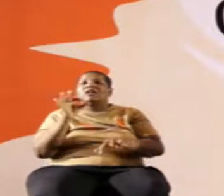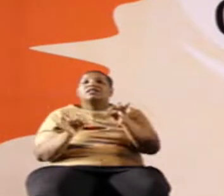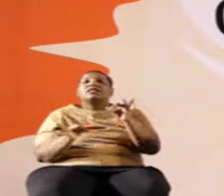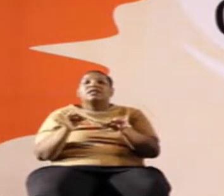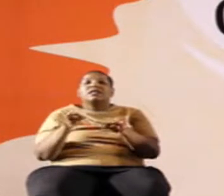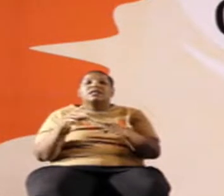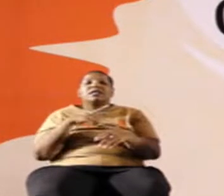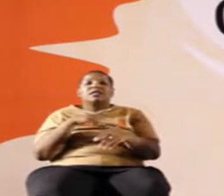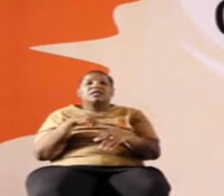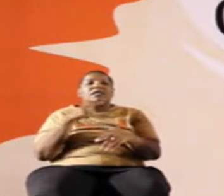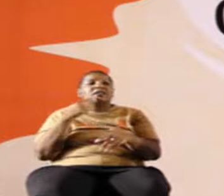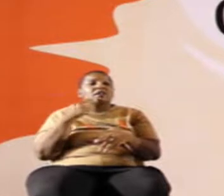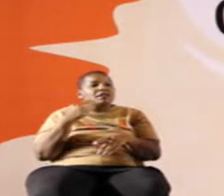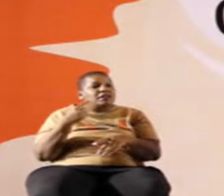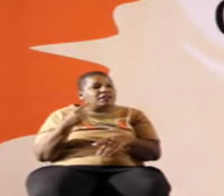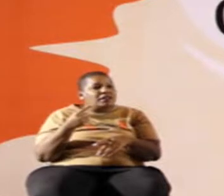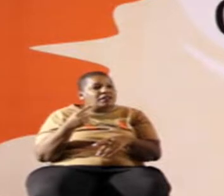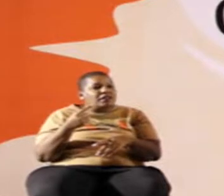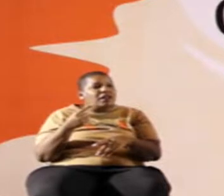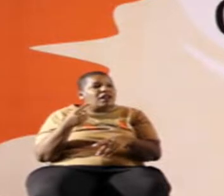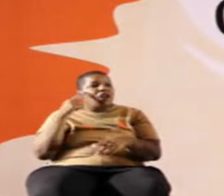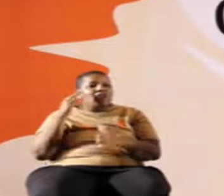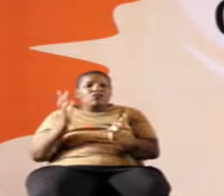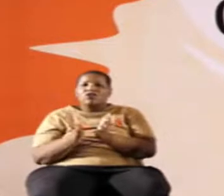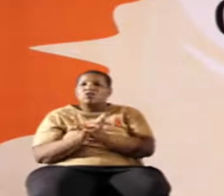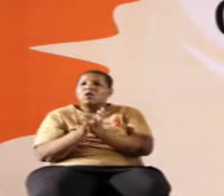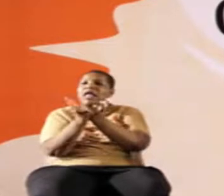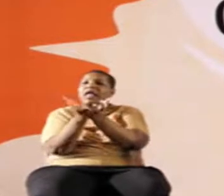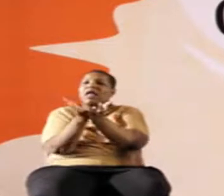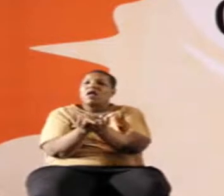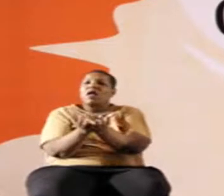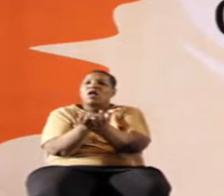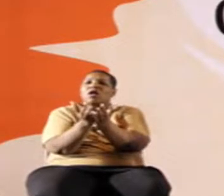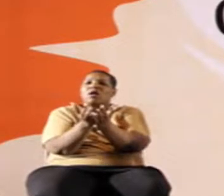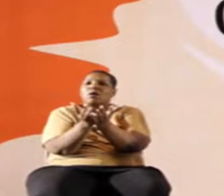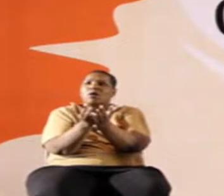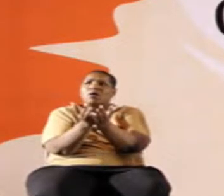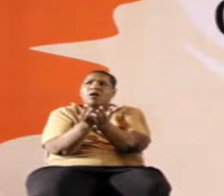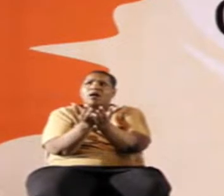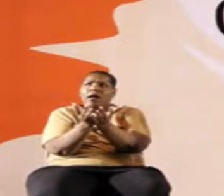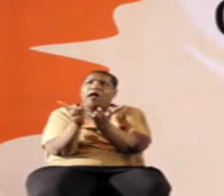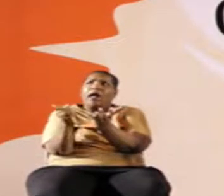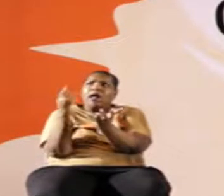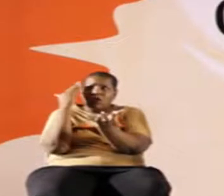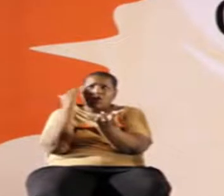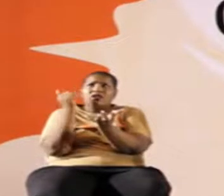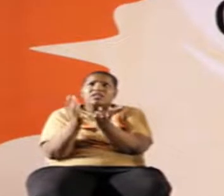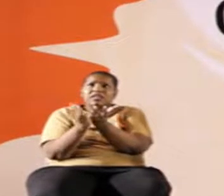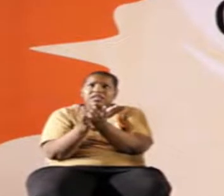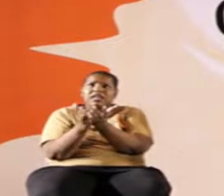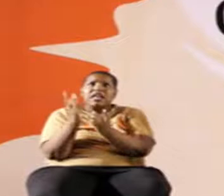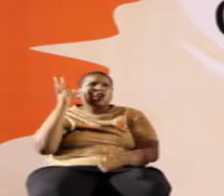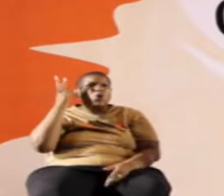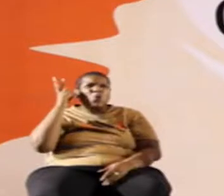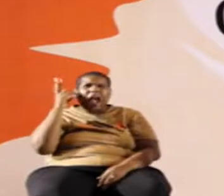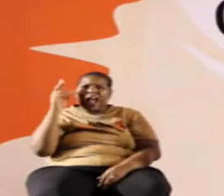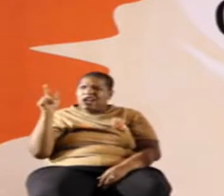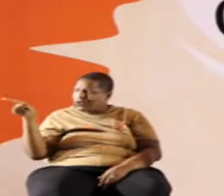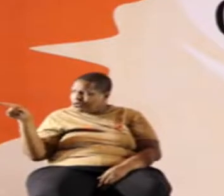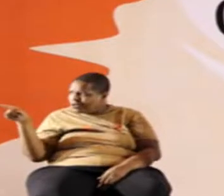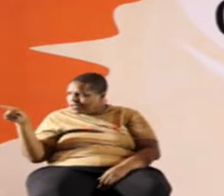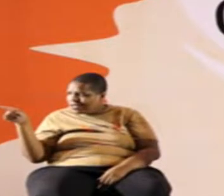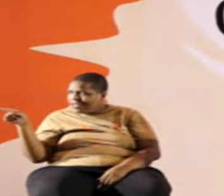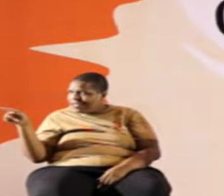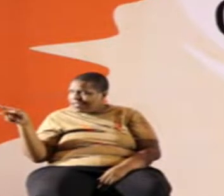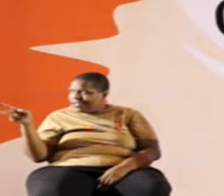Né? Fez um ebó. Eu sei o que é isso. Ela está falando no rádio. Percebe,